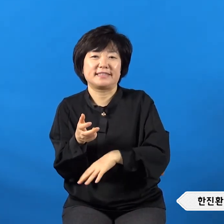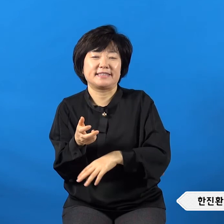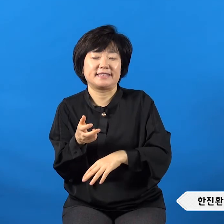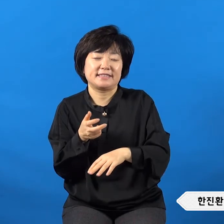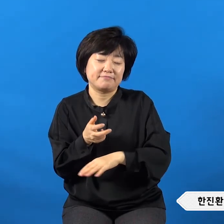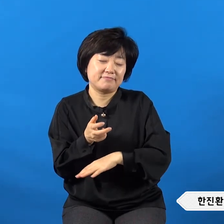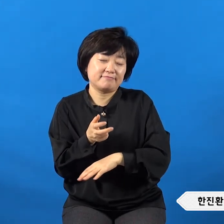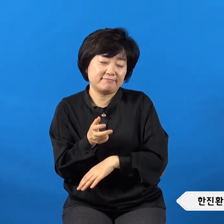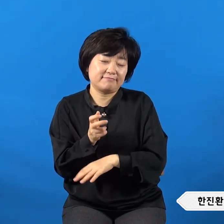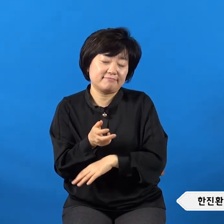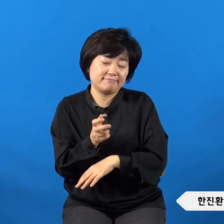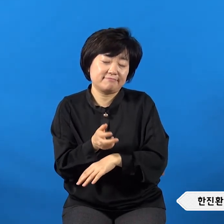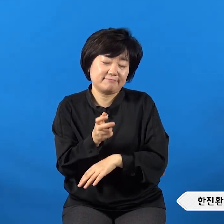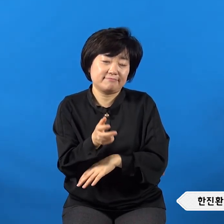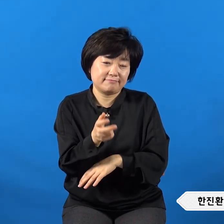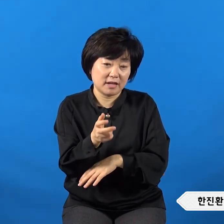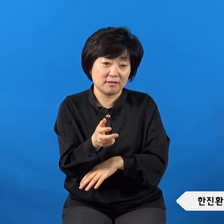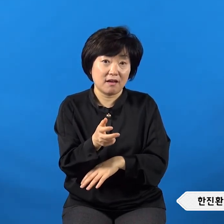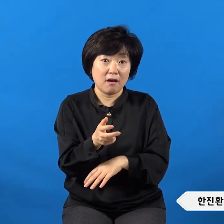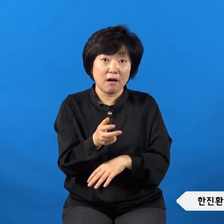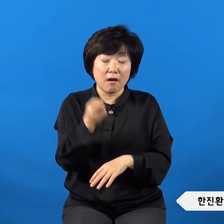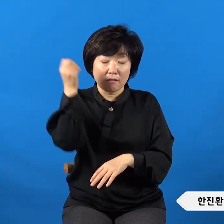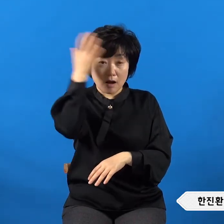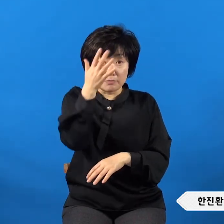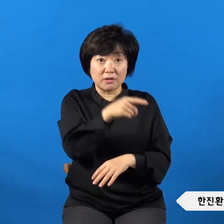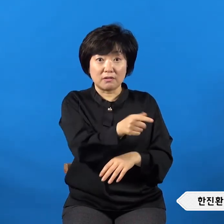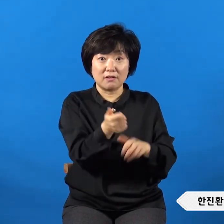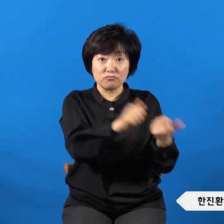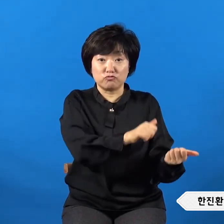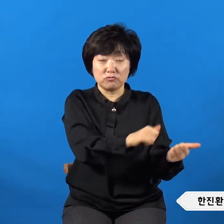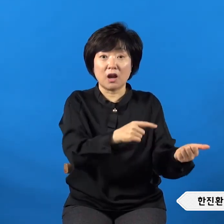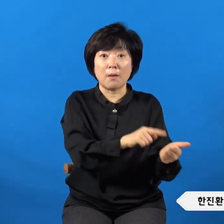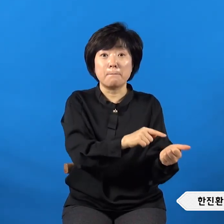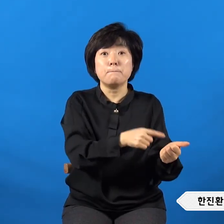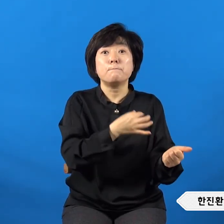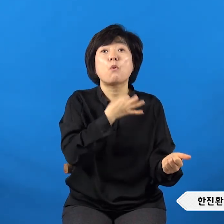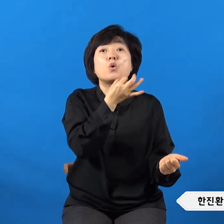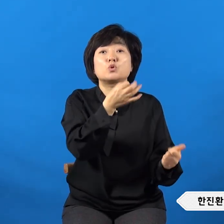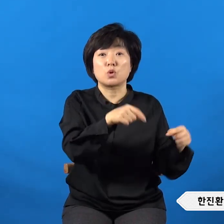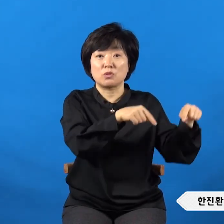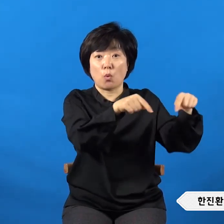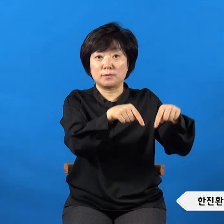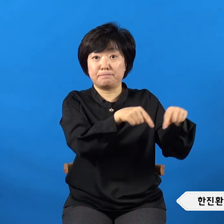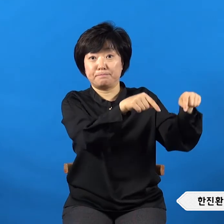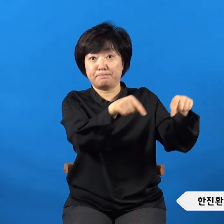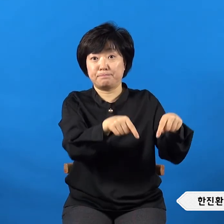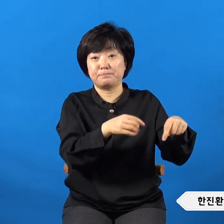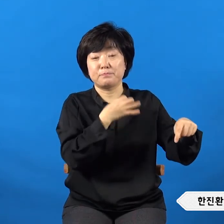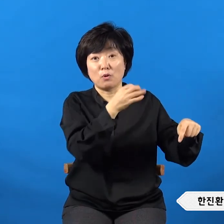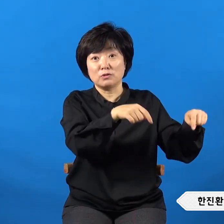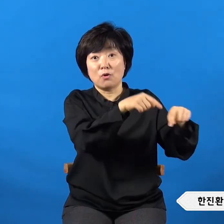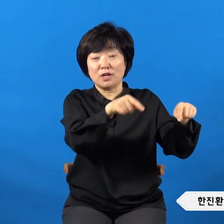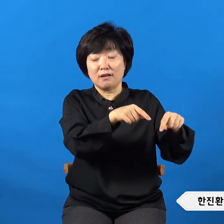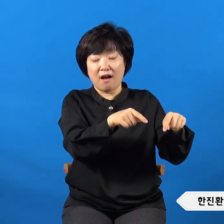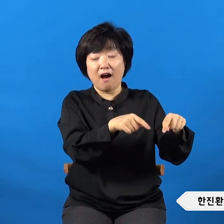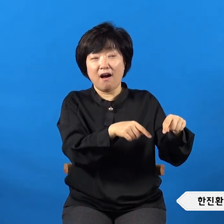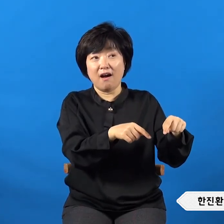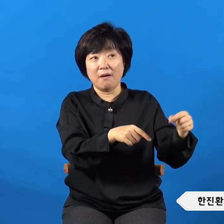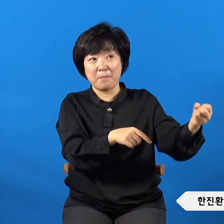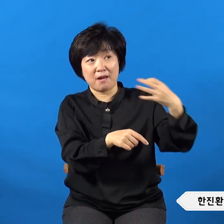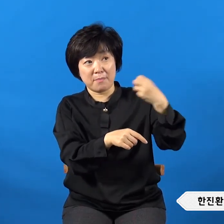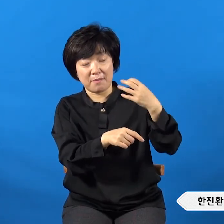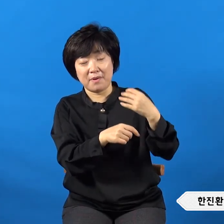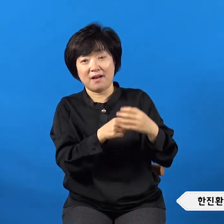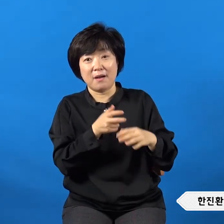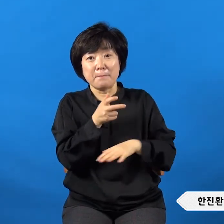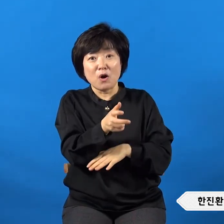있는데 갑자기 버스 안에 스피커에서 돌아가신 분의 목소리가 흘러나옵니다. 사람들이 깜짝 놀라서 귀를